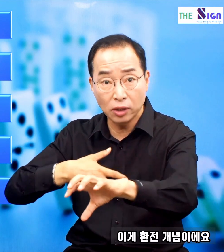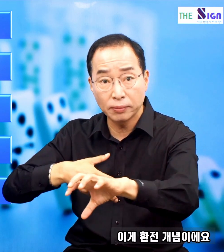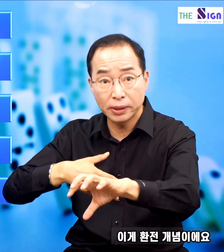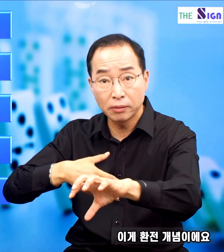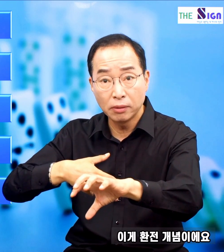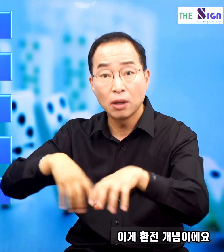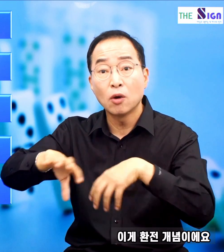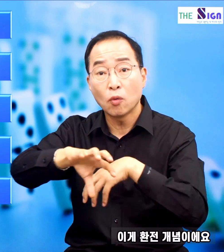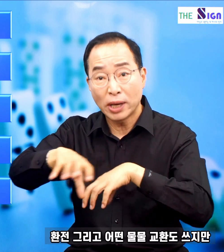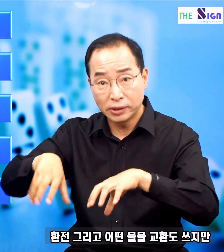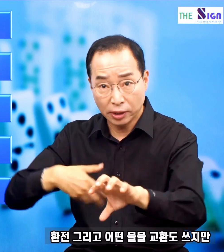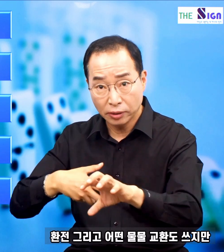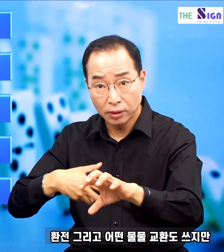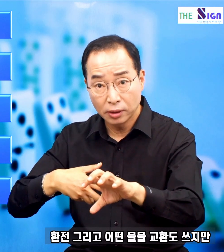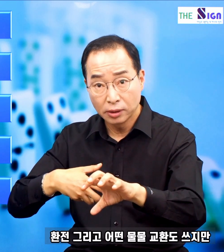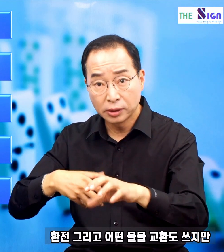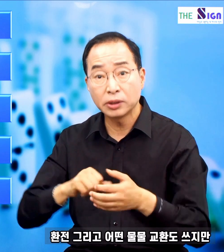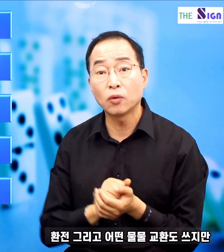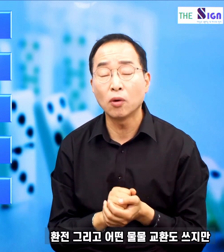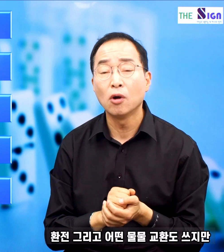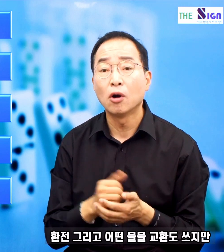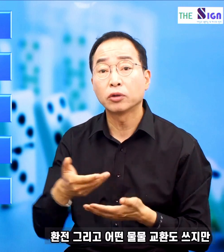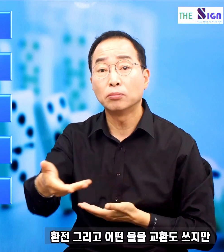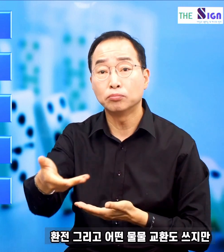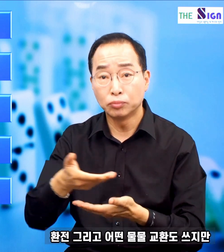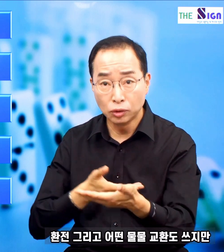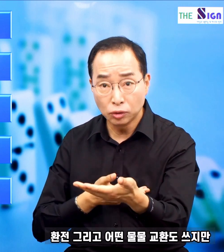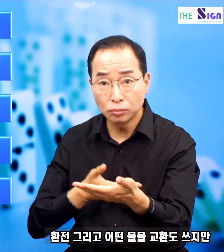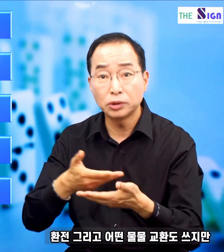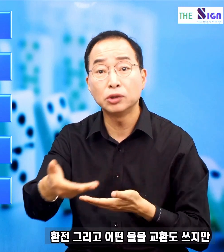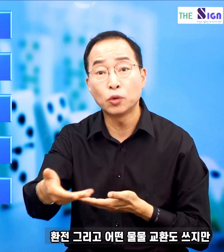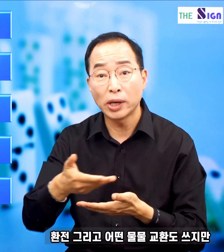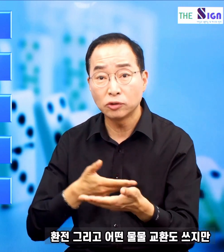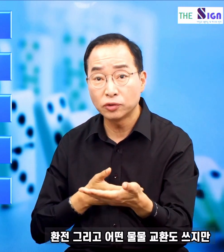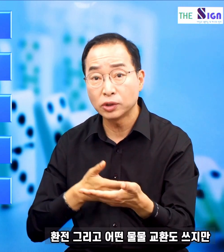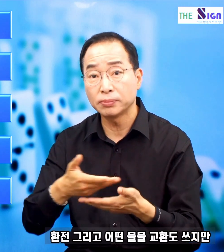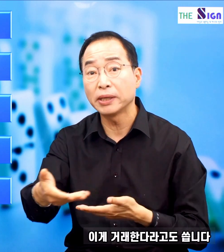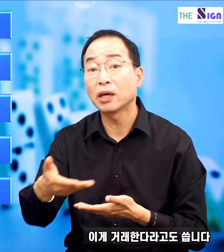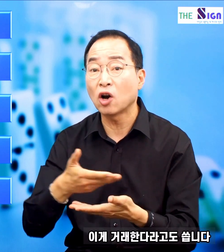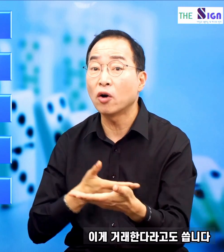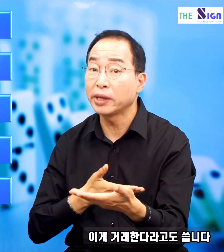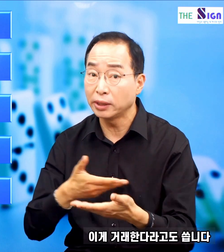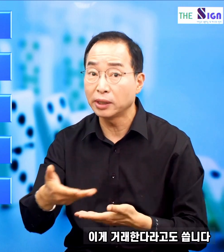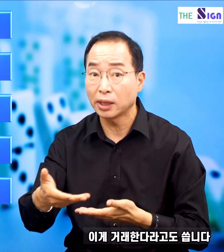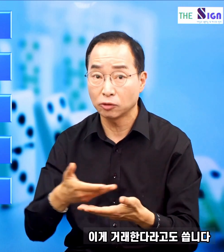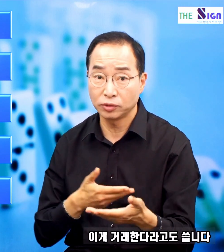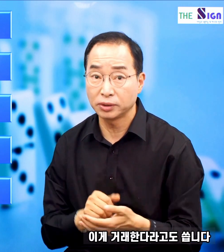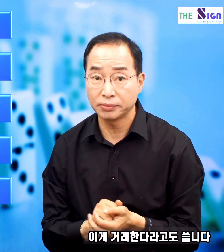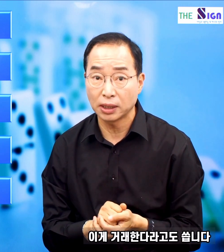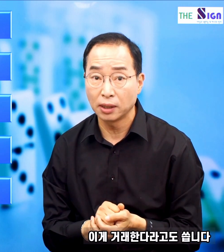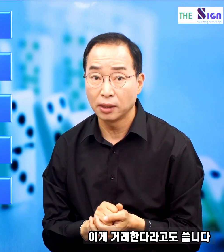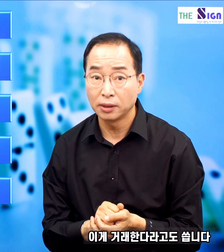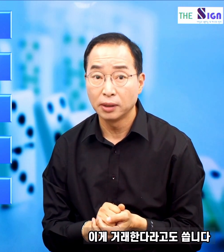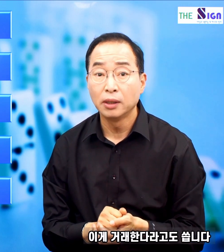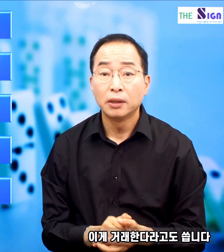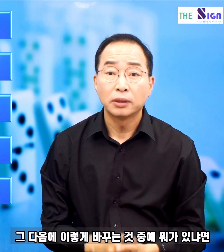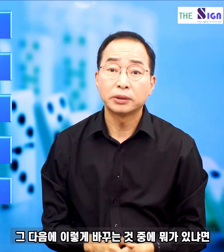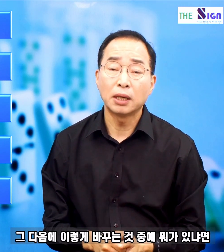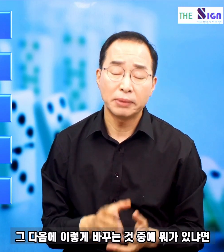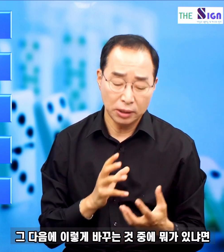개념이에요. 환전. 그리고 어떤 물물 교환도 쓰지만 이게 거래한다라고 씁니다. 그 다음에